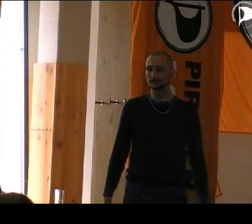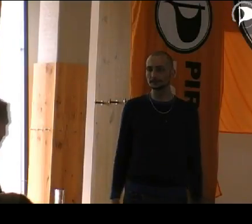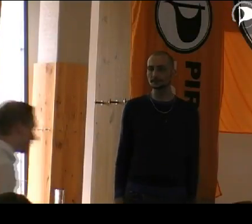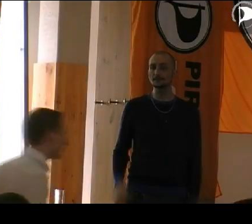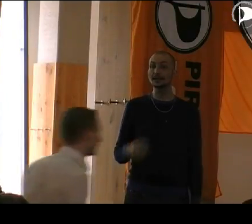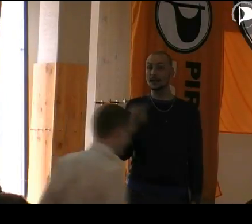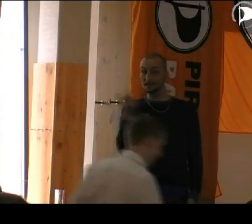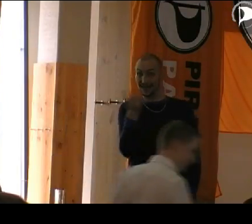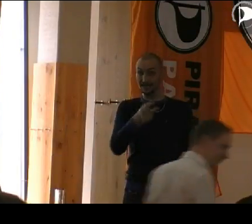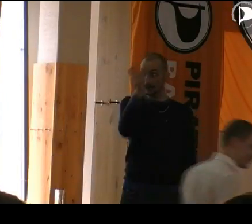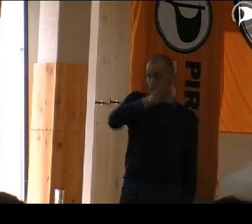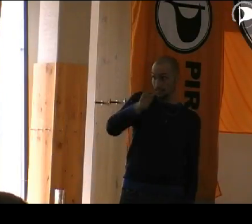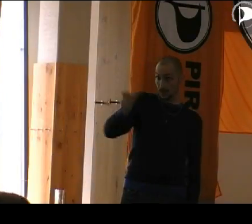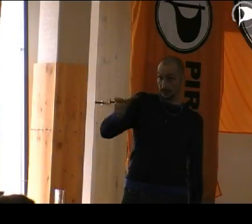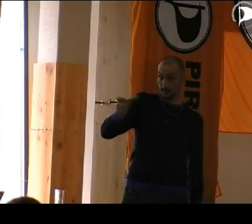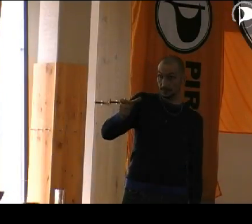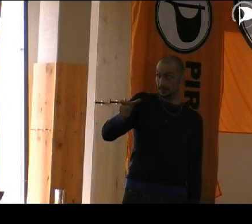die beiden kandidaten